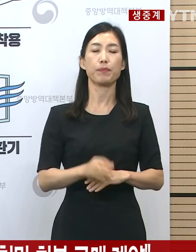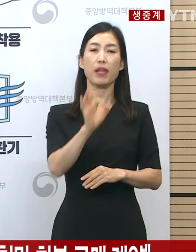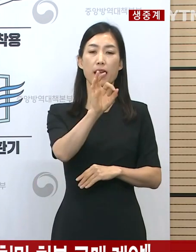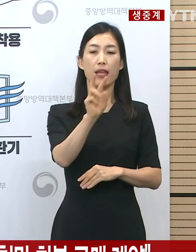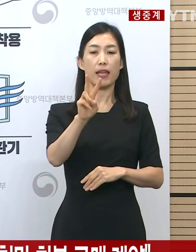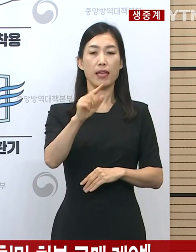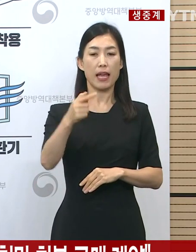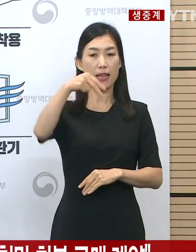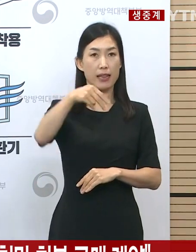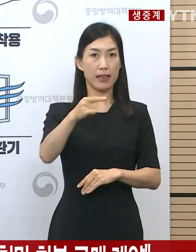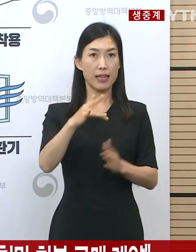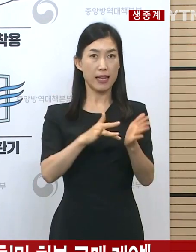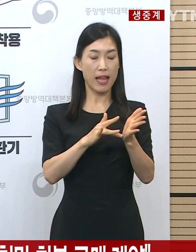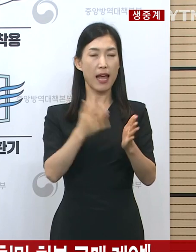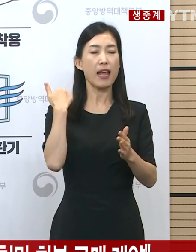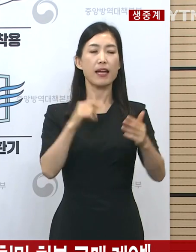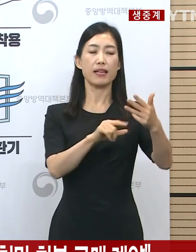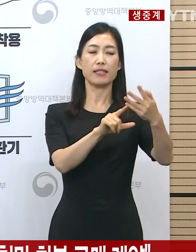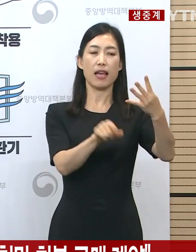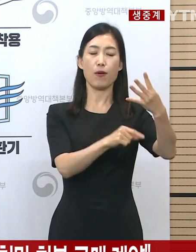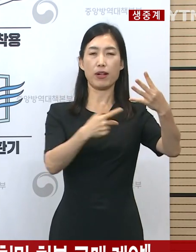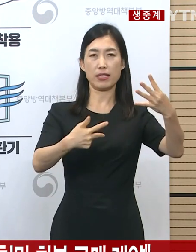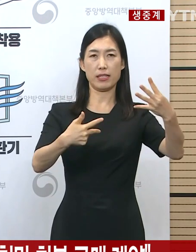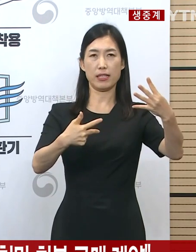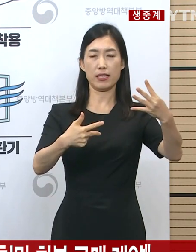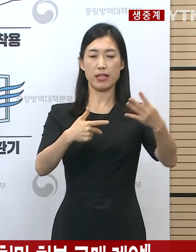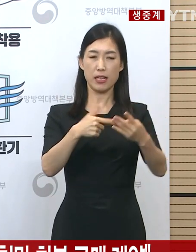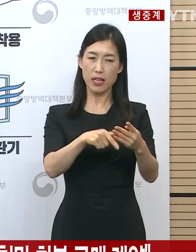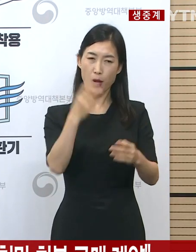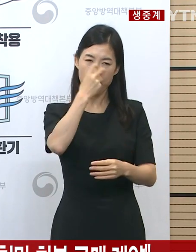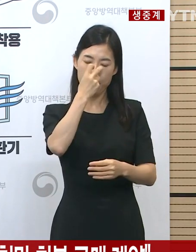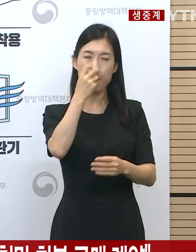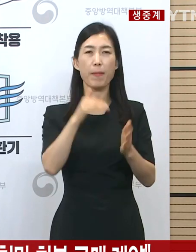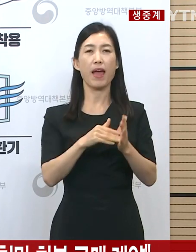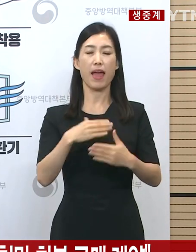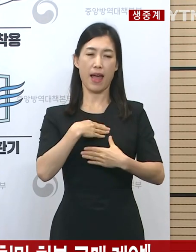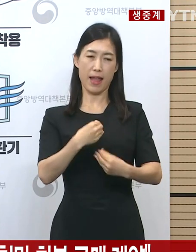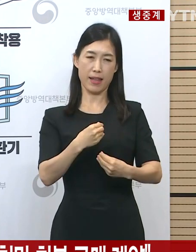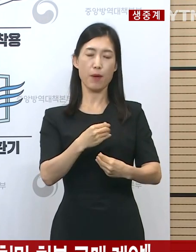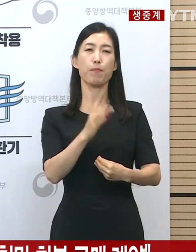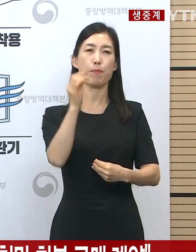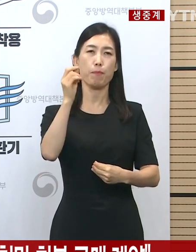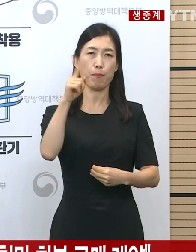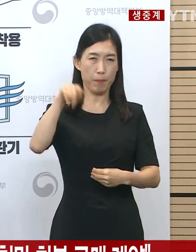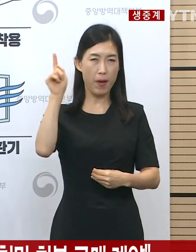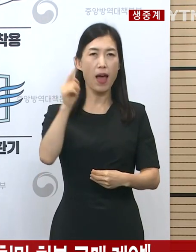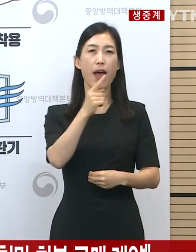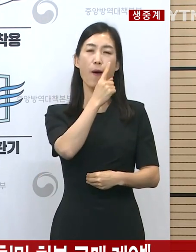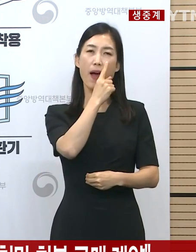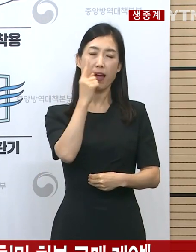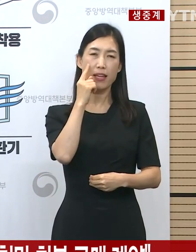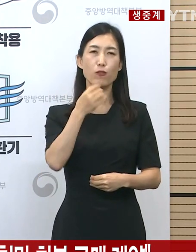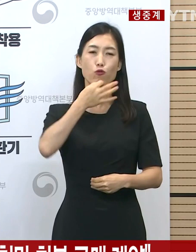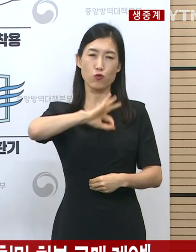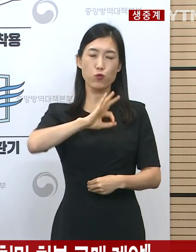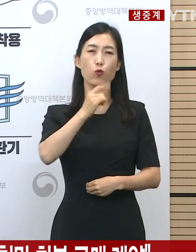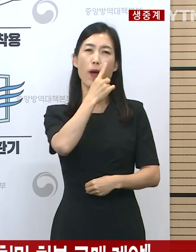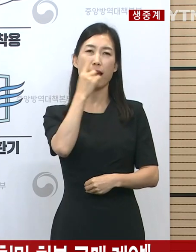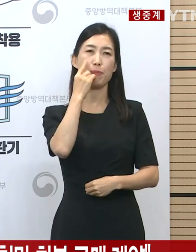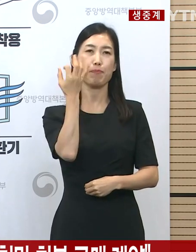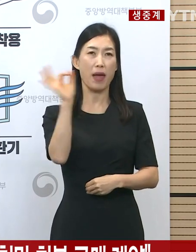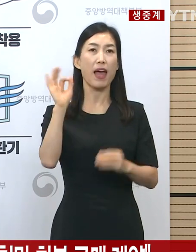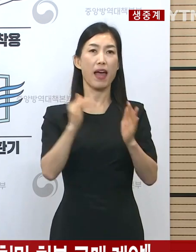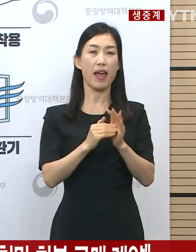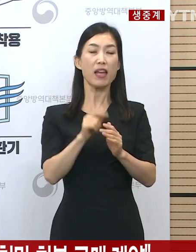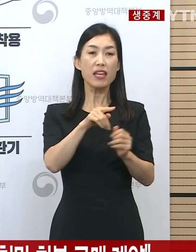얀센 백신은 우리나라에서 4월 7일 품목 허가를 받아 안전성과 유효성이 입증되었으며 한 번 접종으로